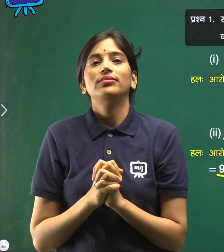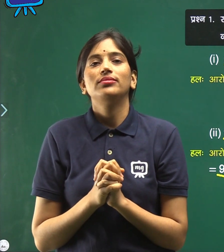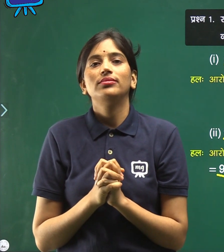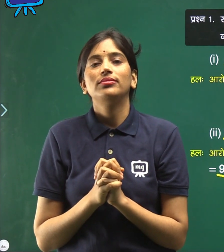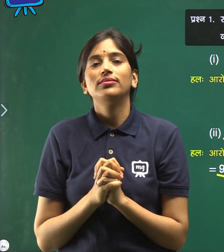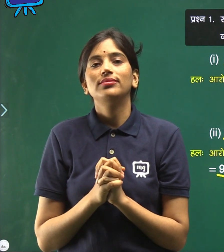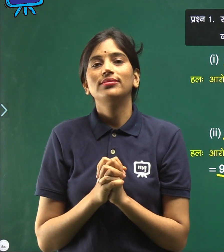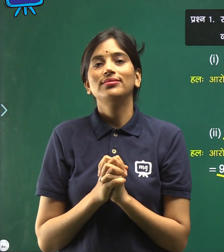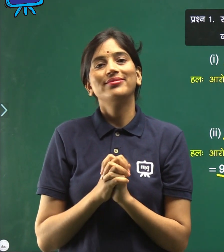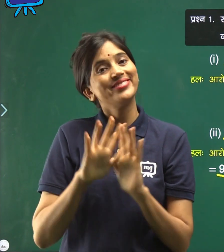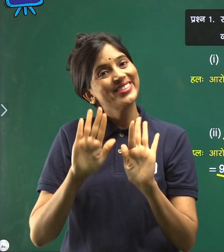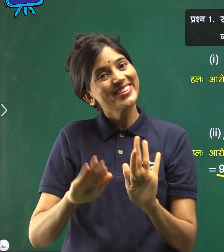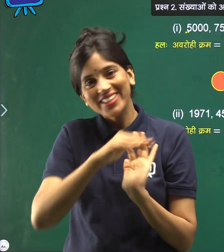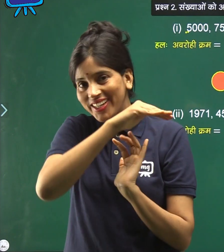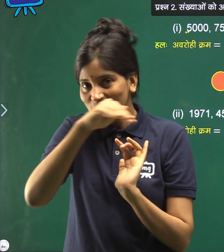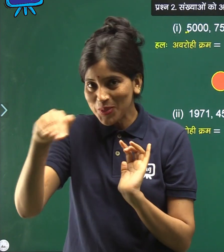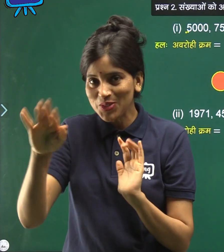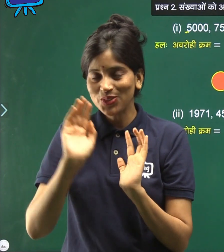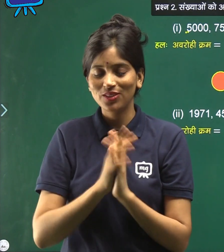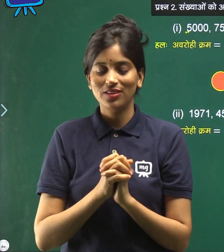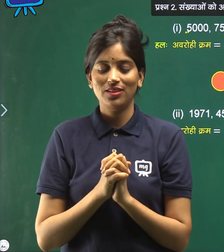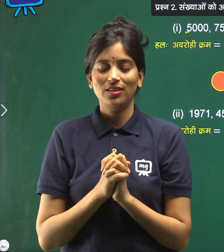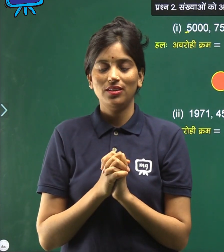63501। ठीक है बच्चों।